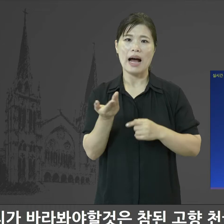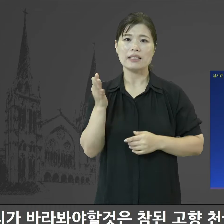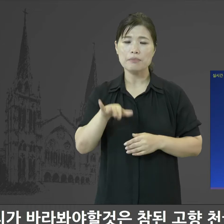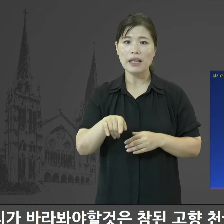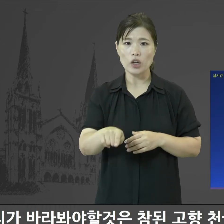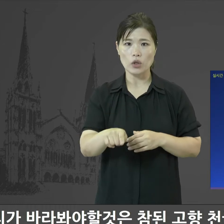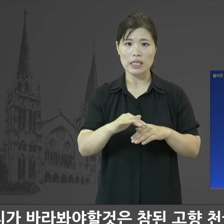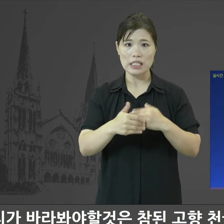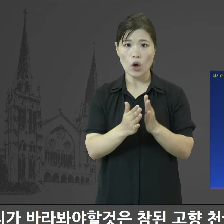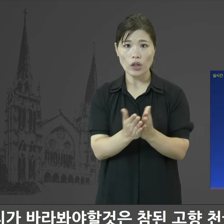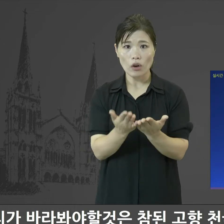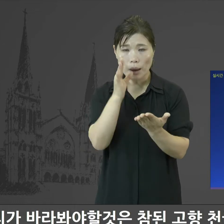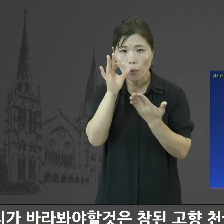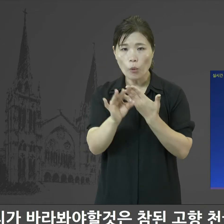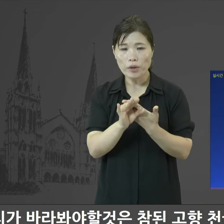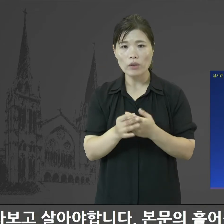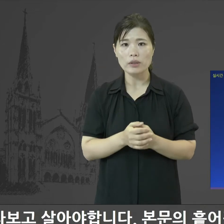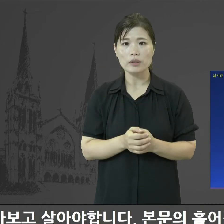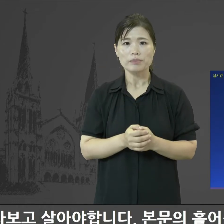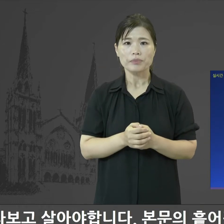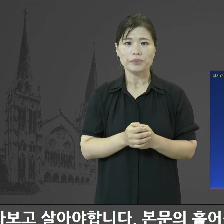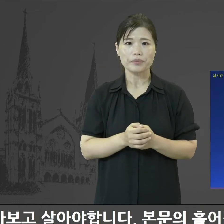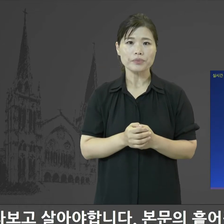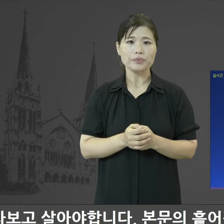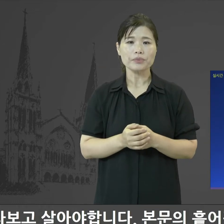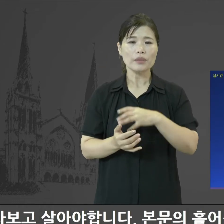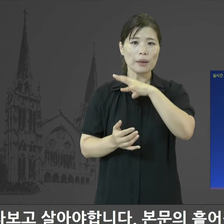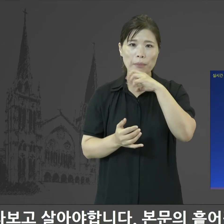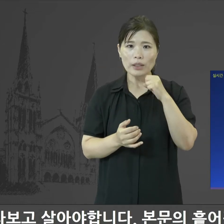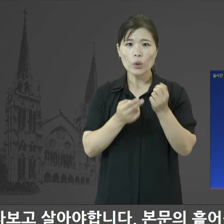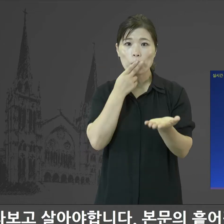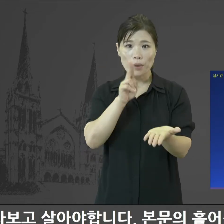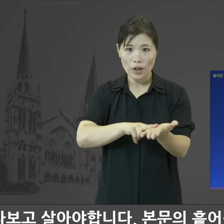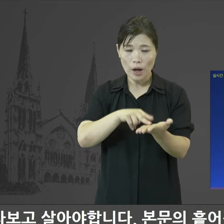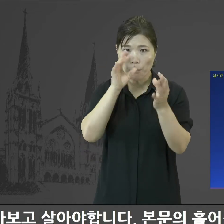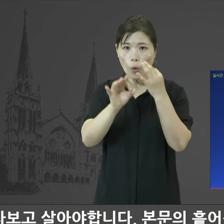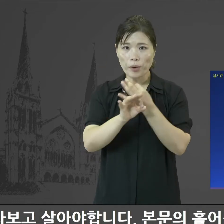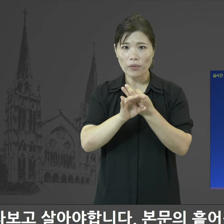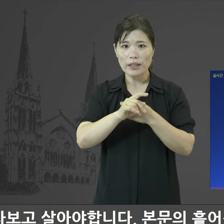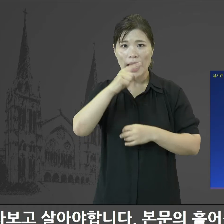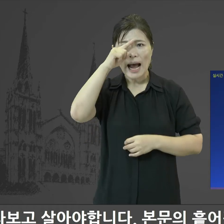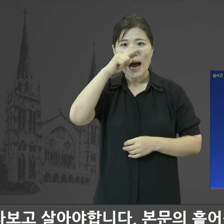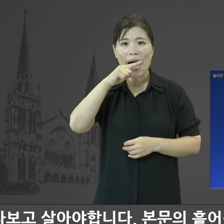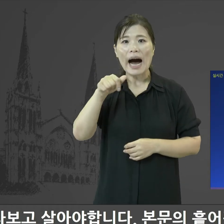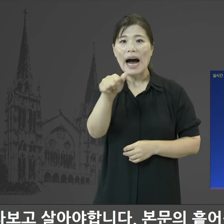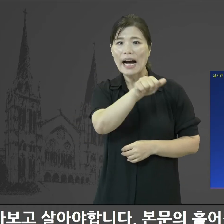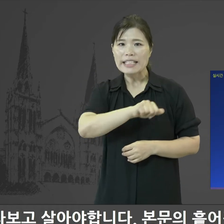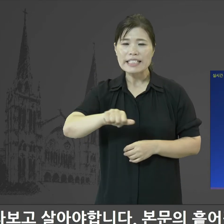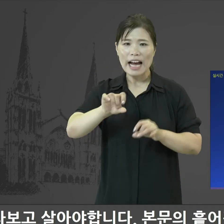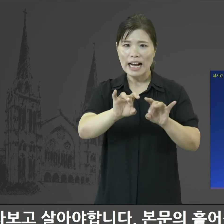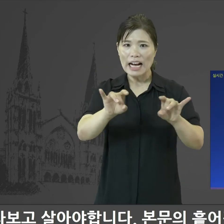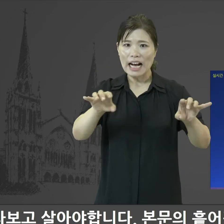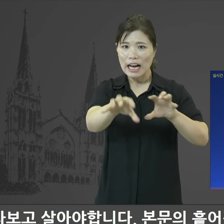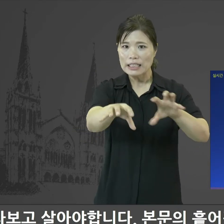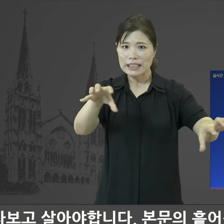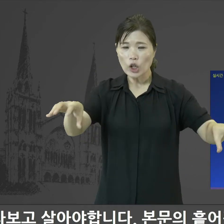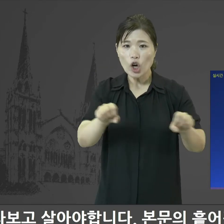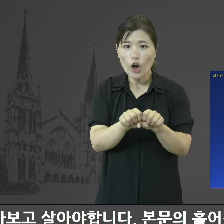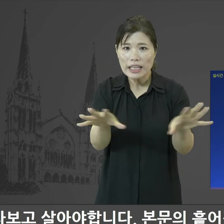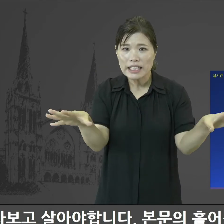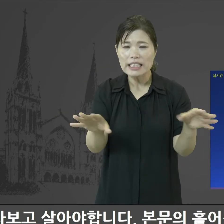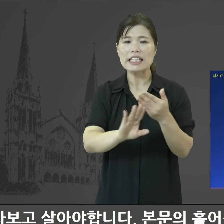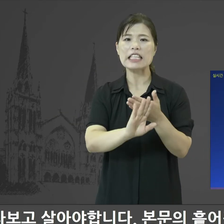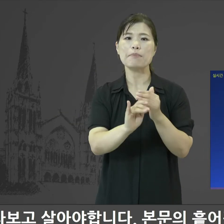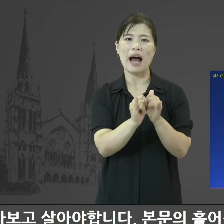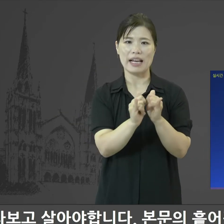여기서는 이후에 이 베드로의 서신에서 계속 등장하듯이 아시아 각지에 흩어져 있는 이방인 그리스도인들을